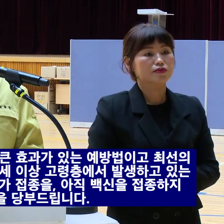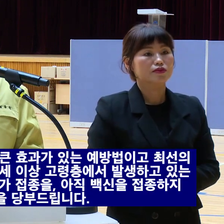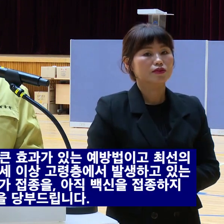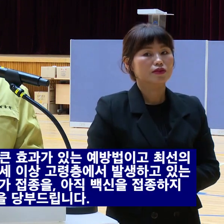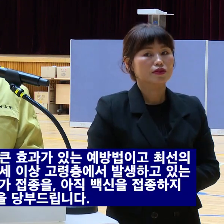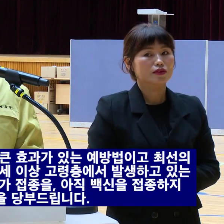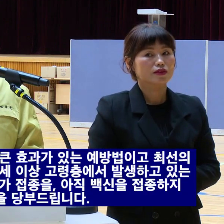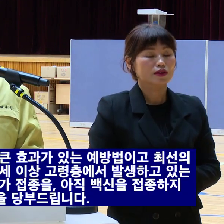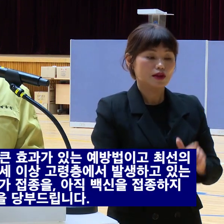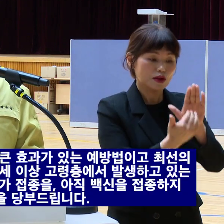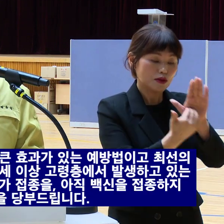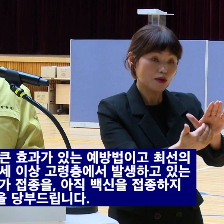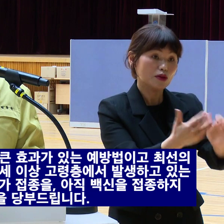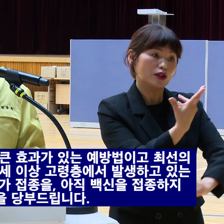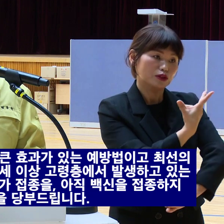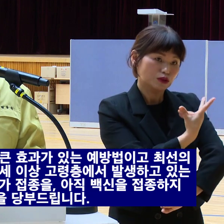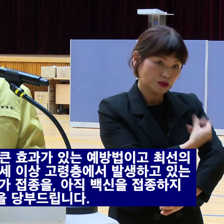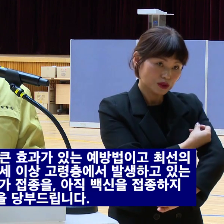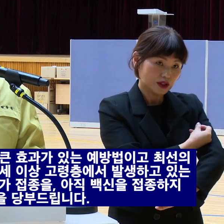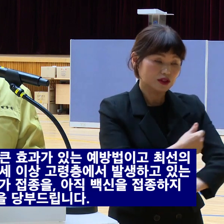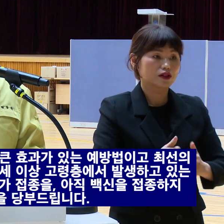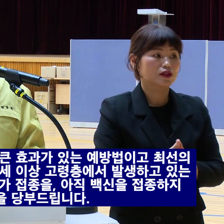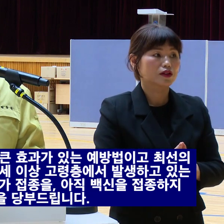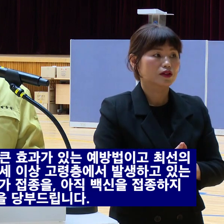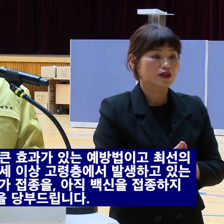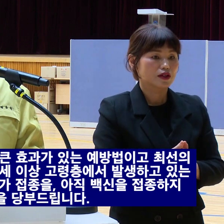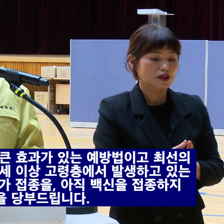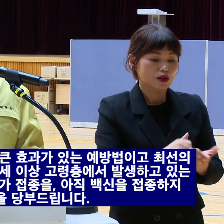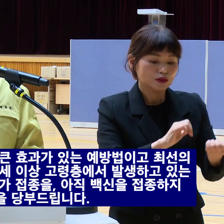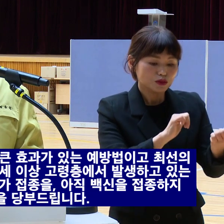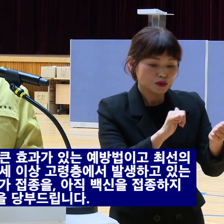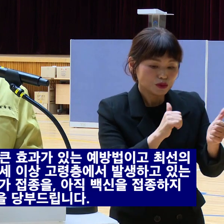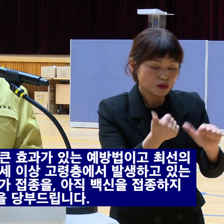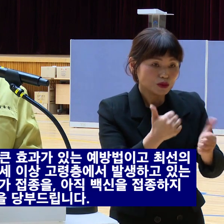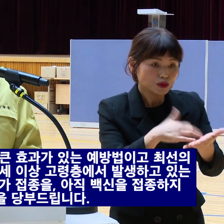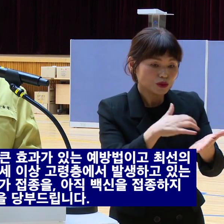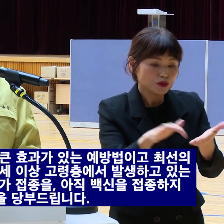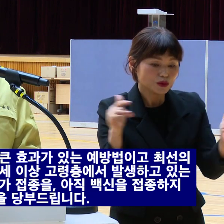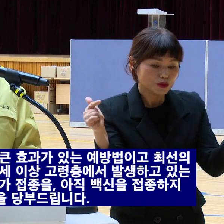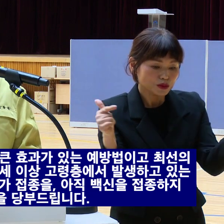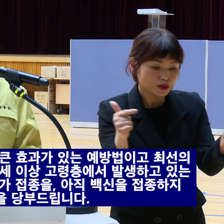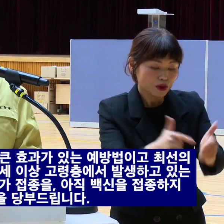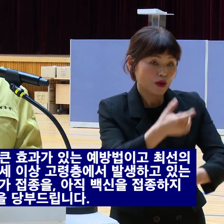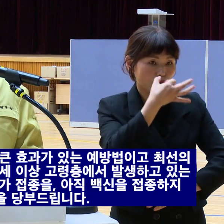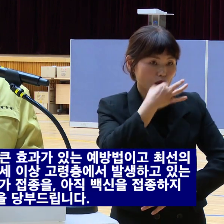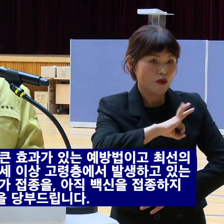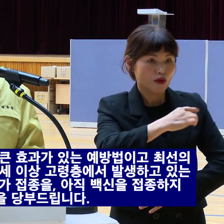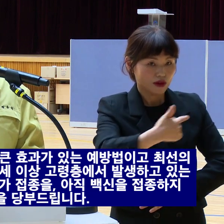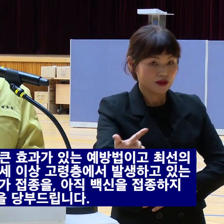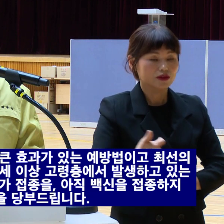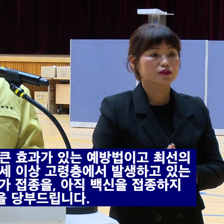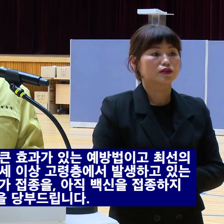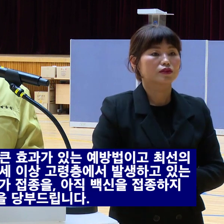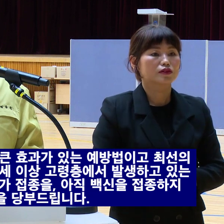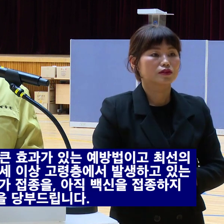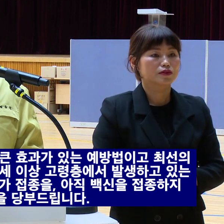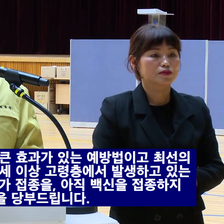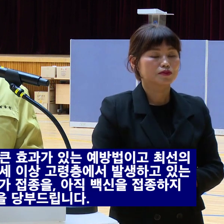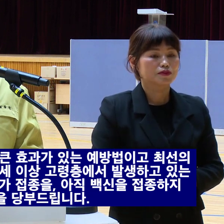예방접종은 위중증 및 사망 예방에 가장 큰 효과가 있는 예방법이고